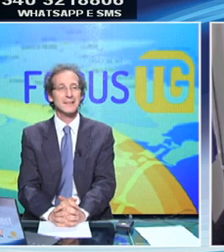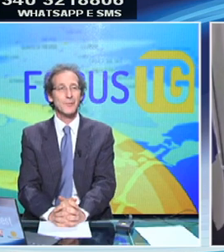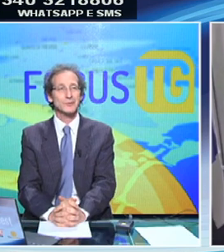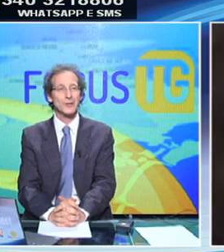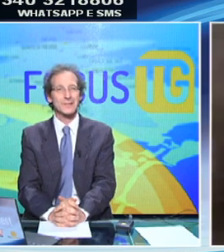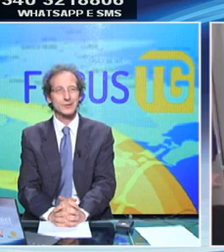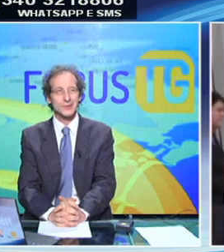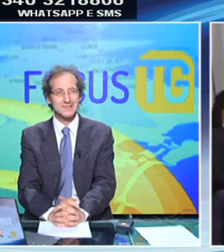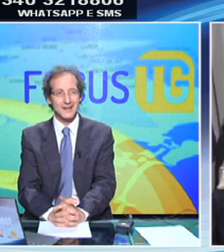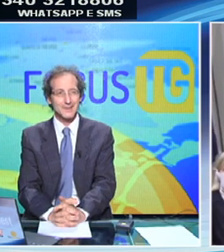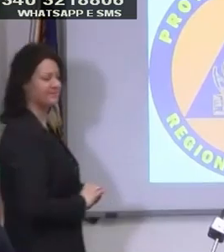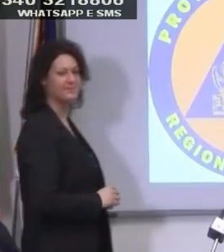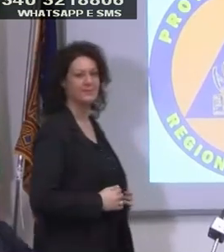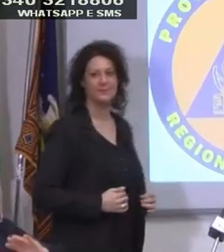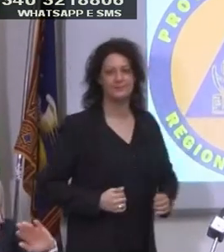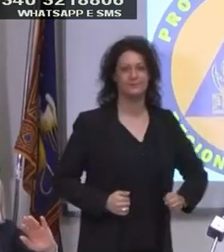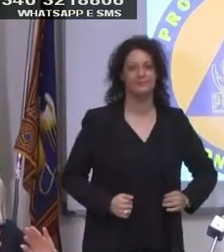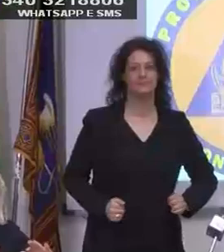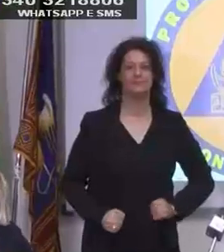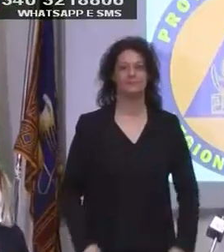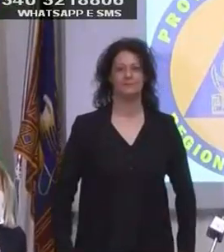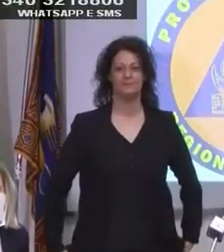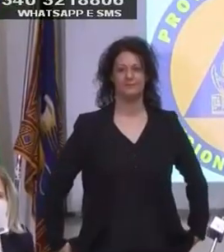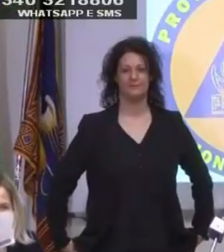spesa. Andiamo dal governatore Luca Zaia.